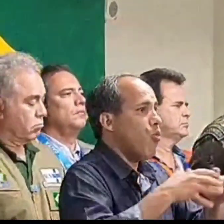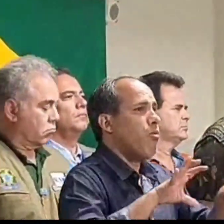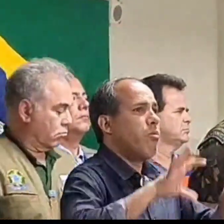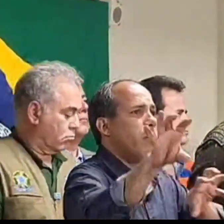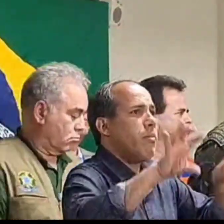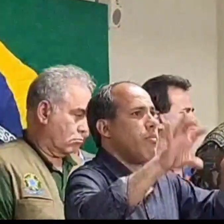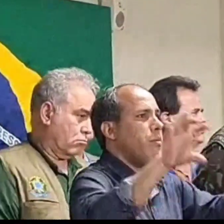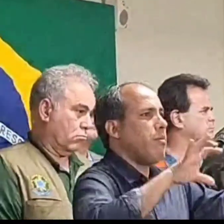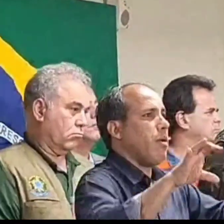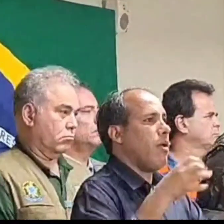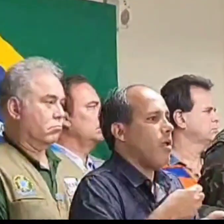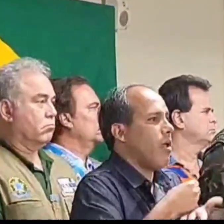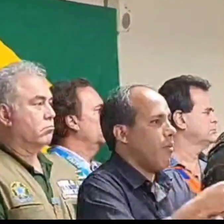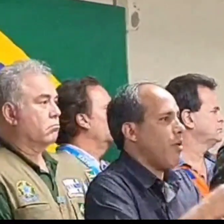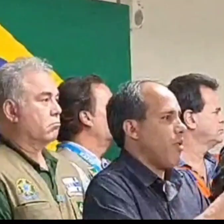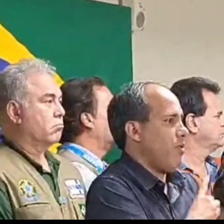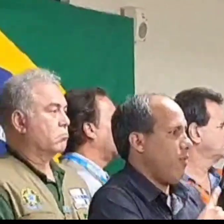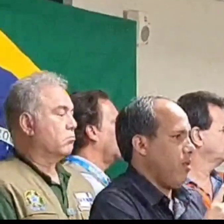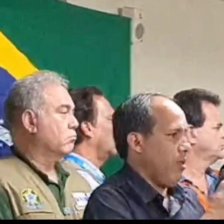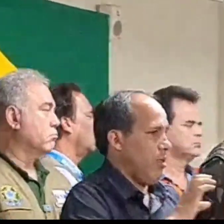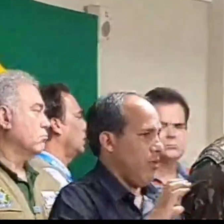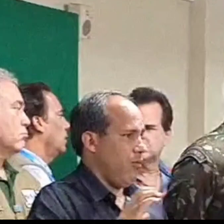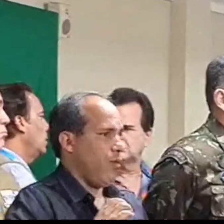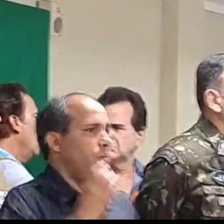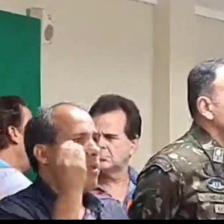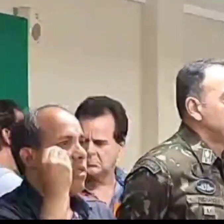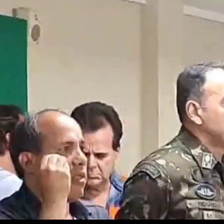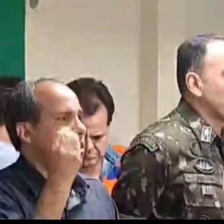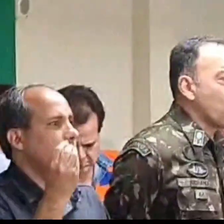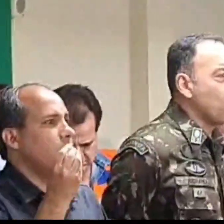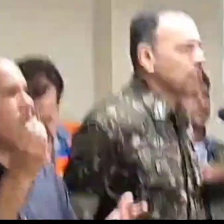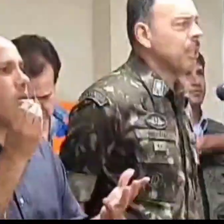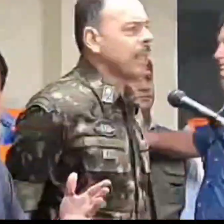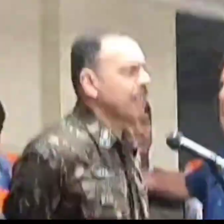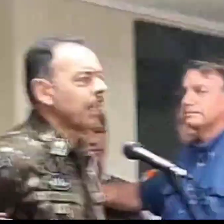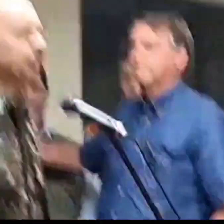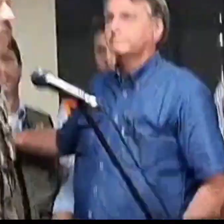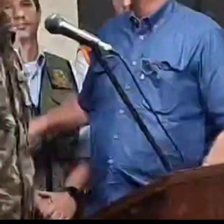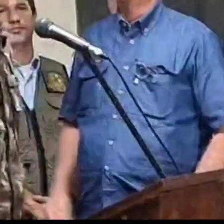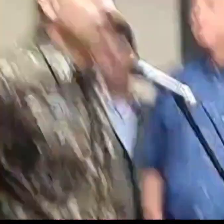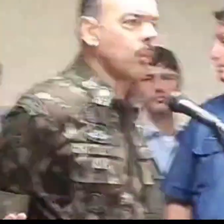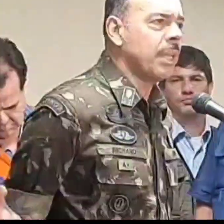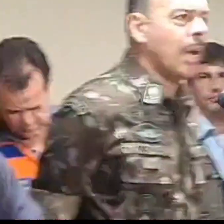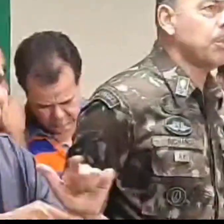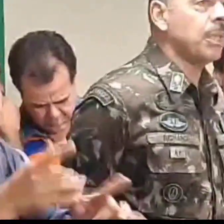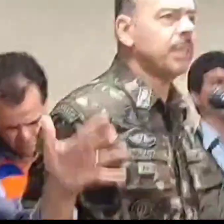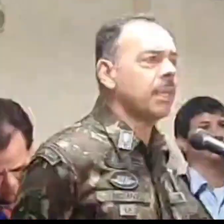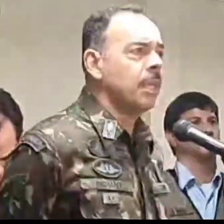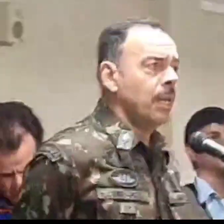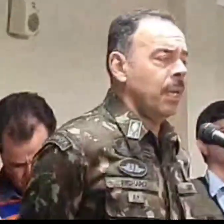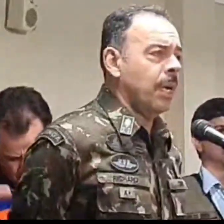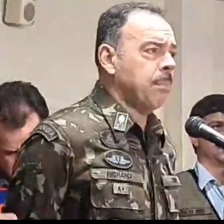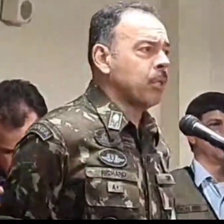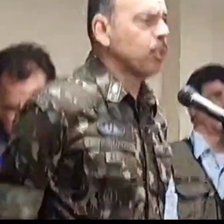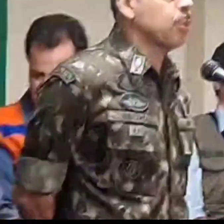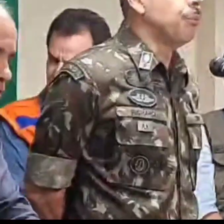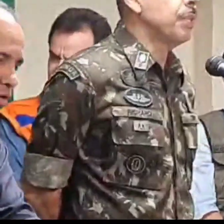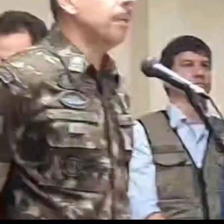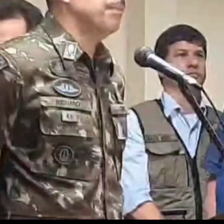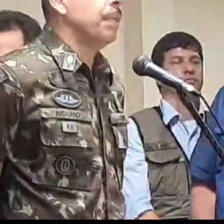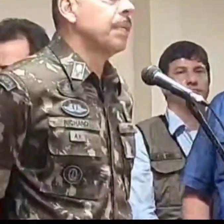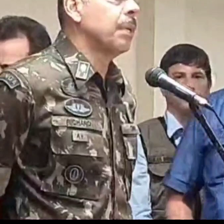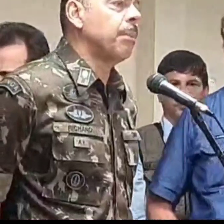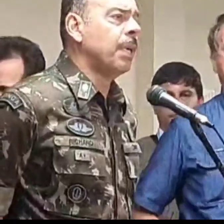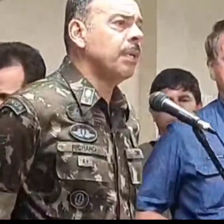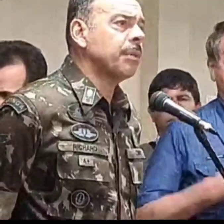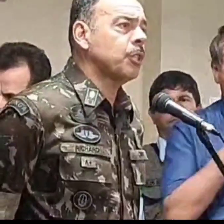em apoio à Defesa Civil, tanto na remoção de escombros, na tentativa de encontrarmos ali pessoas com